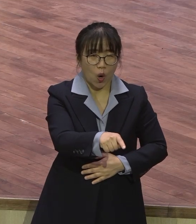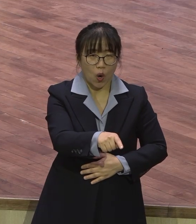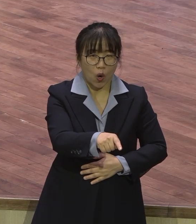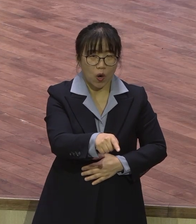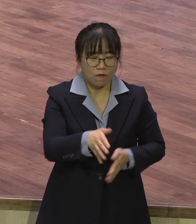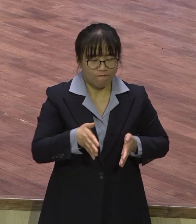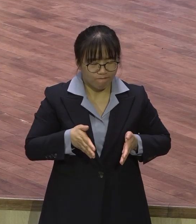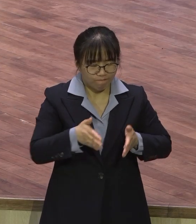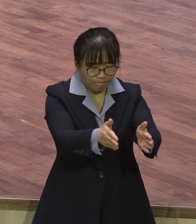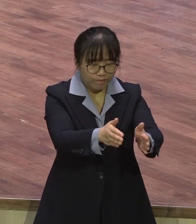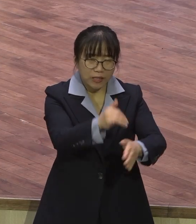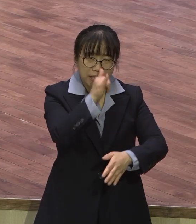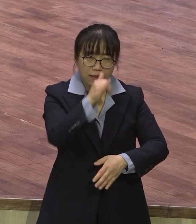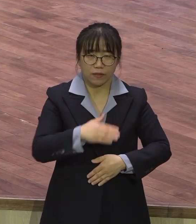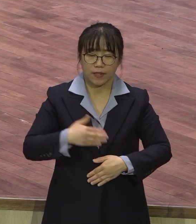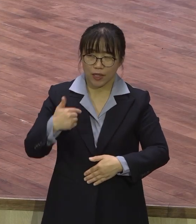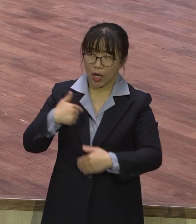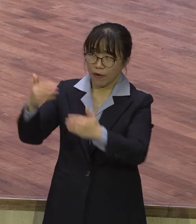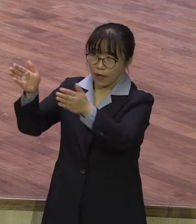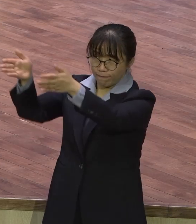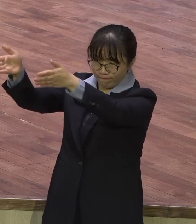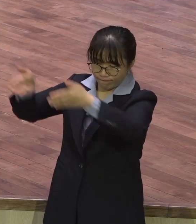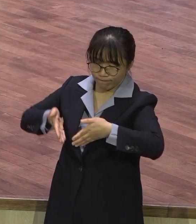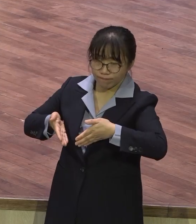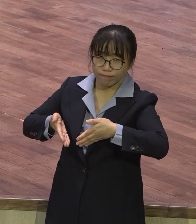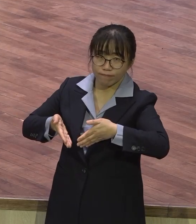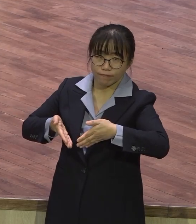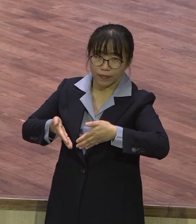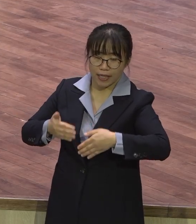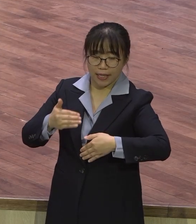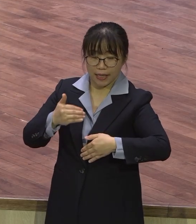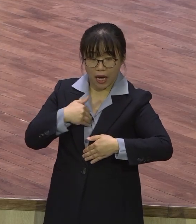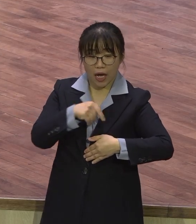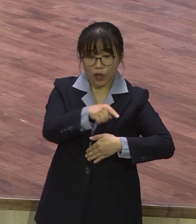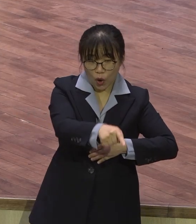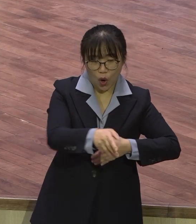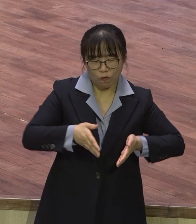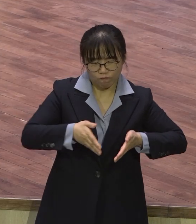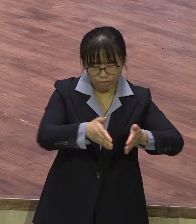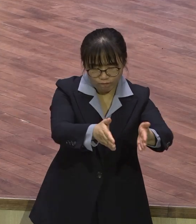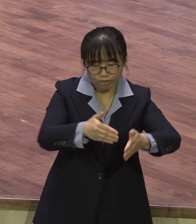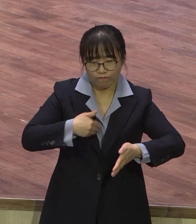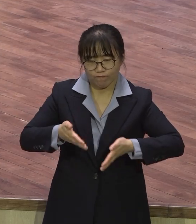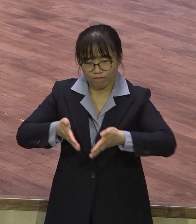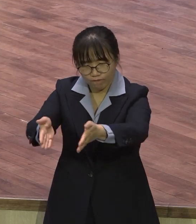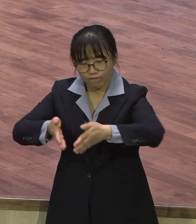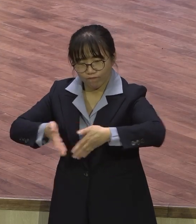1인칭 2인칭이요 하나님과 나와 너와 너와 계속 그렇게 말씀하고 있잖아요